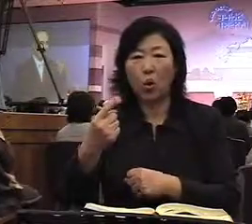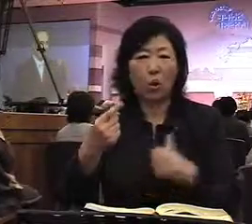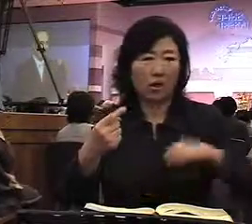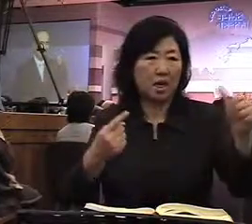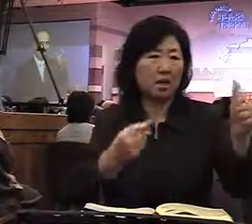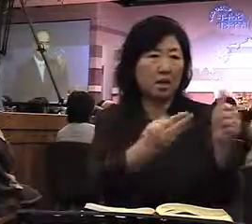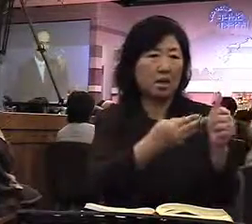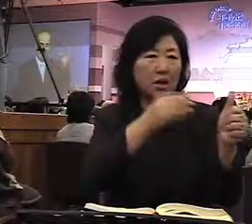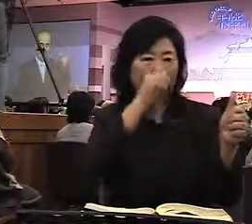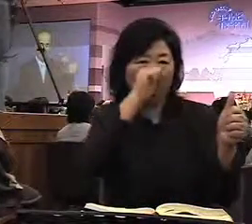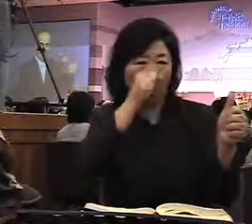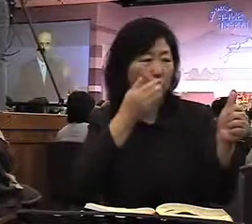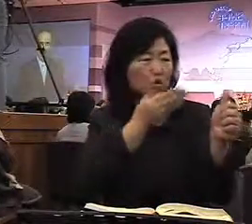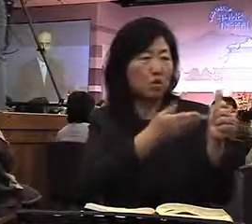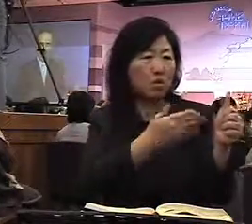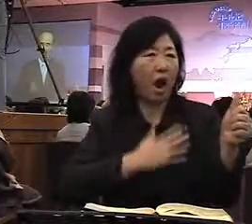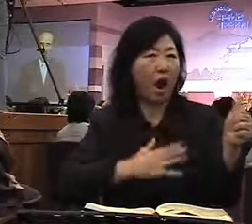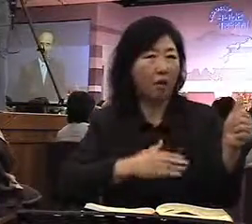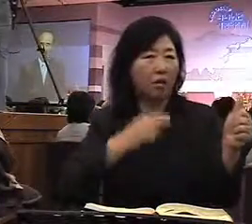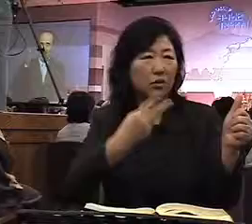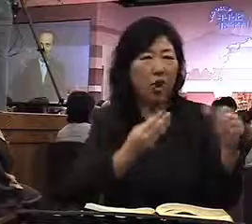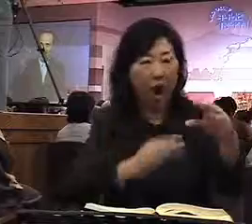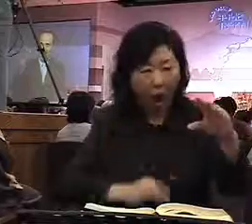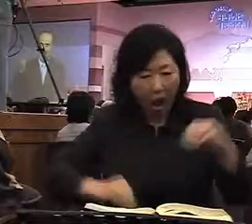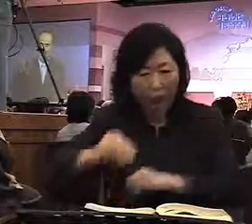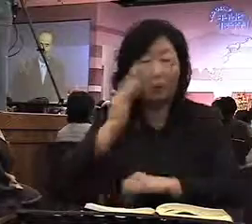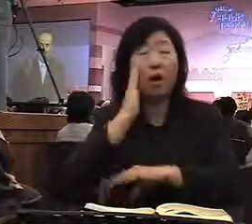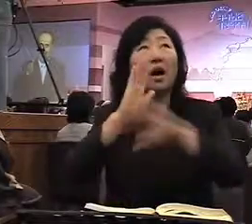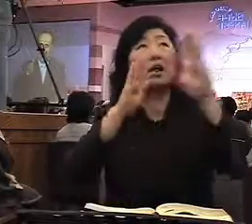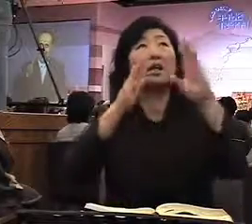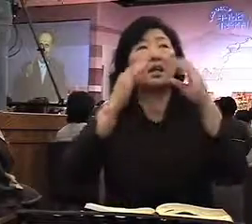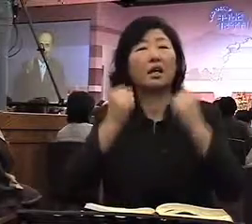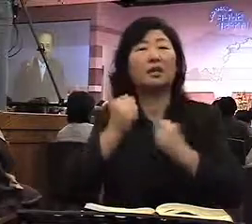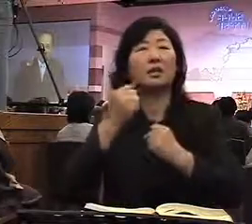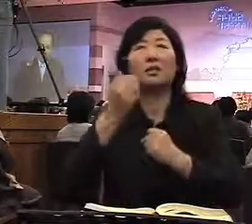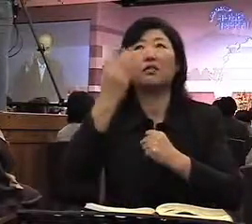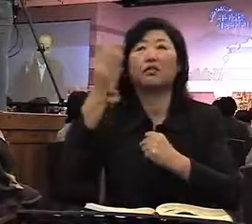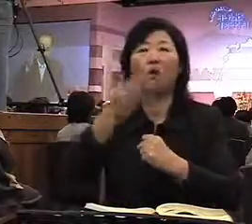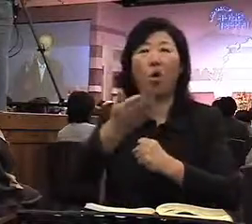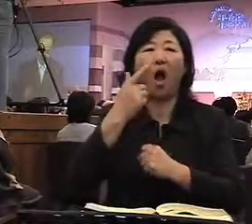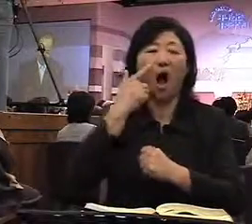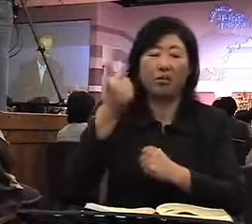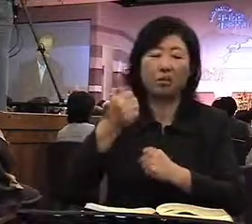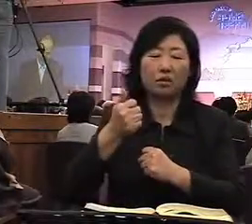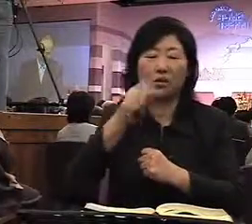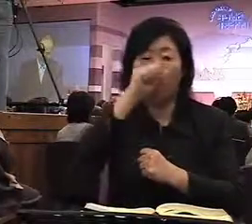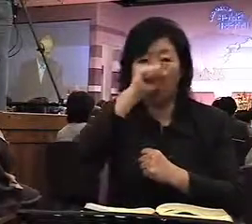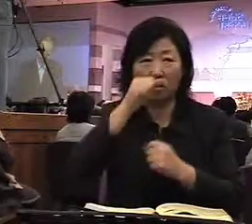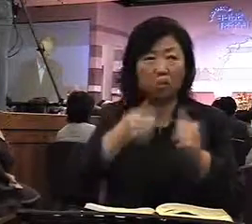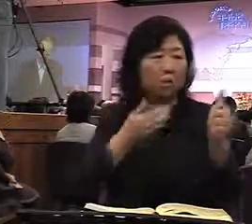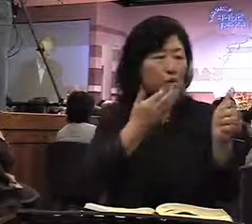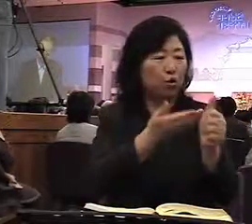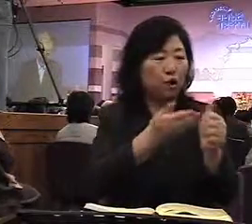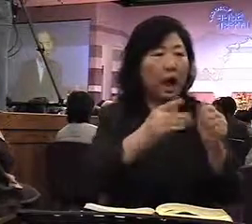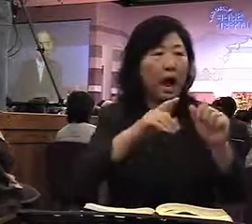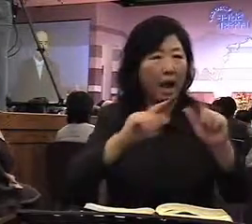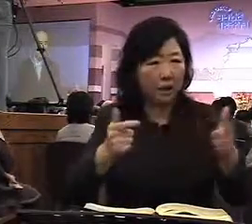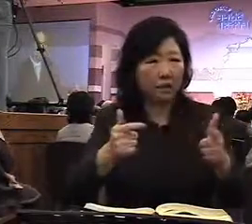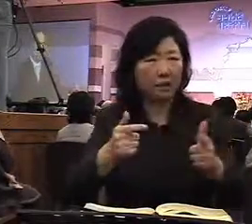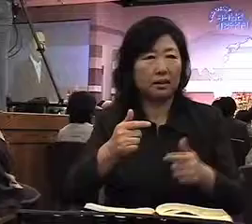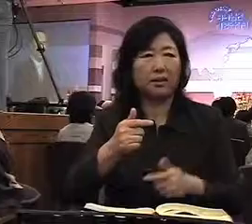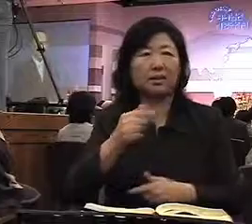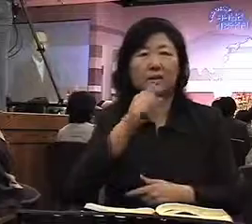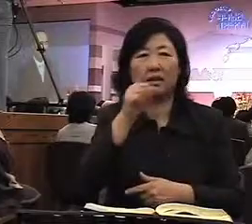자식에게 좋은 것 줄 줄 알거든 하물며 하늘에 계신 너희 아버지가 좋은 것을 주시지 않겠느냐.